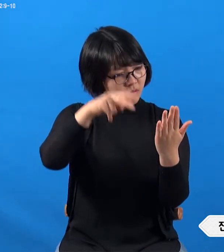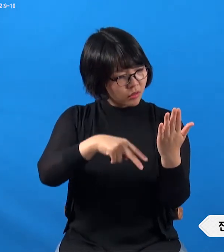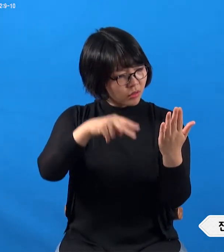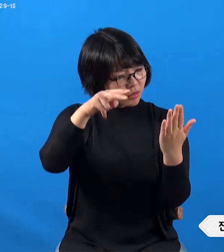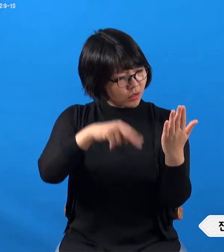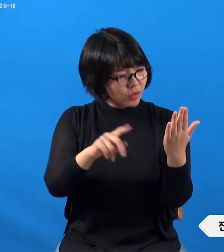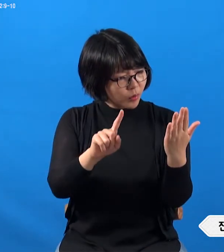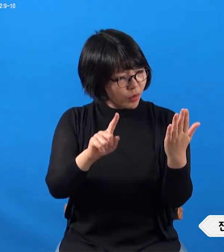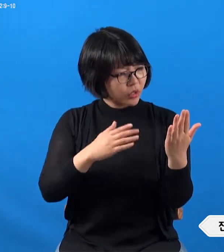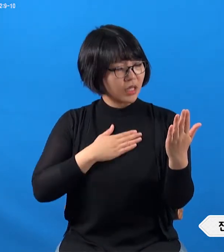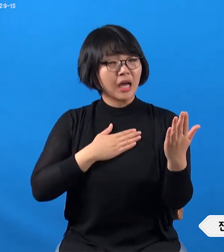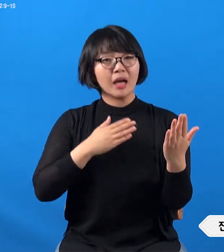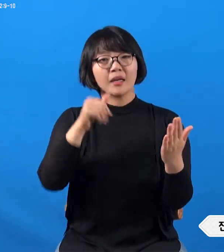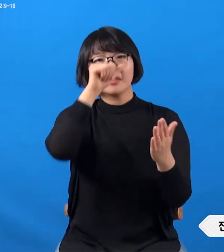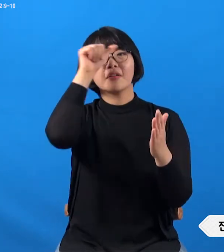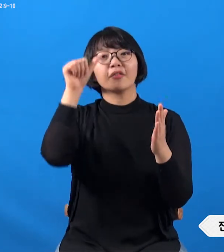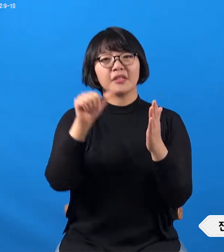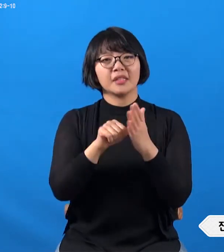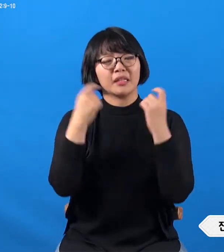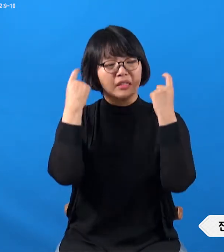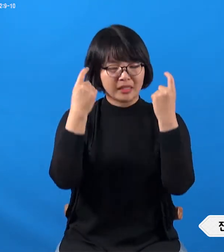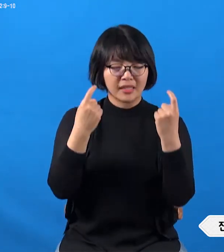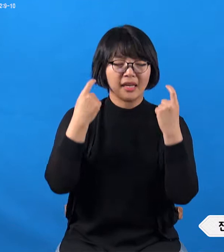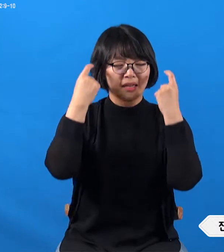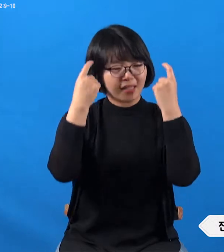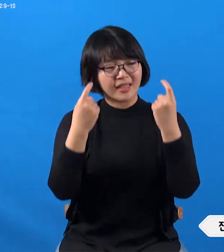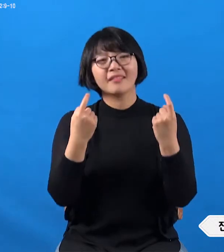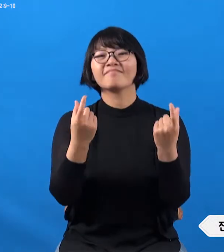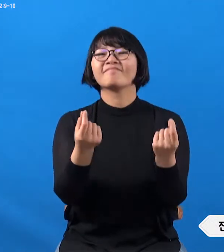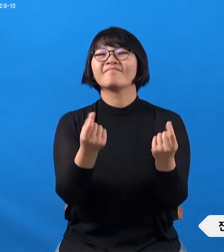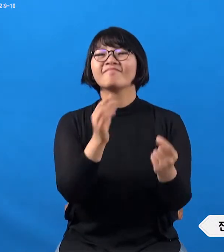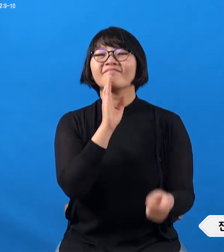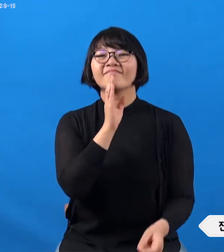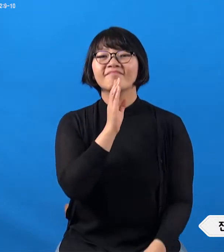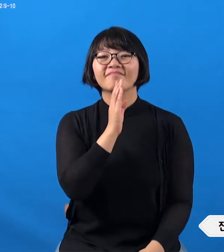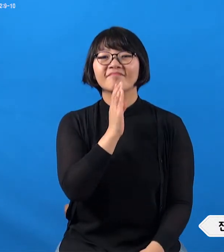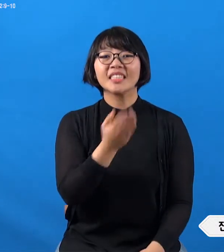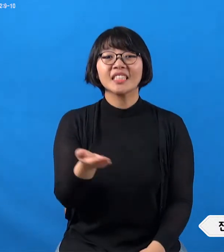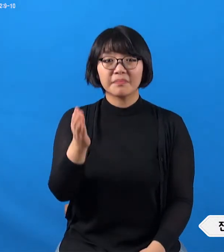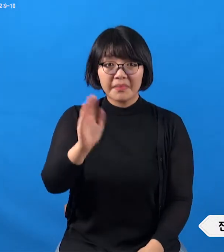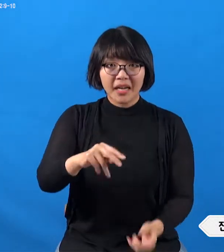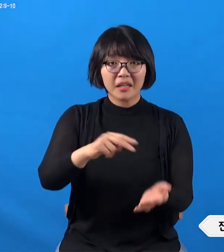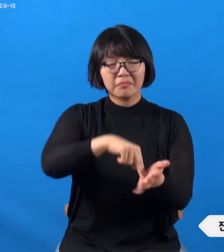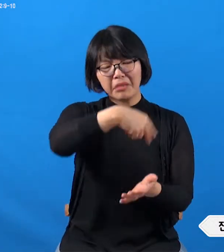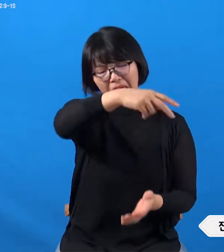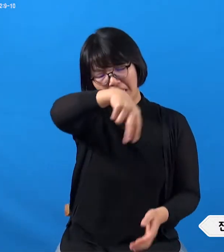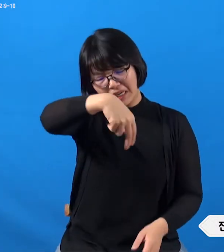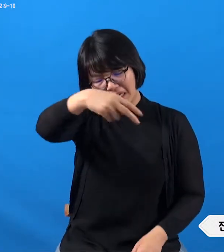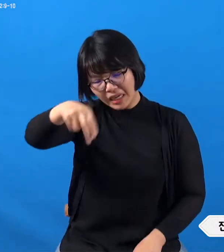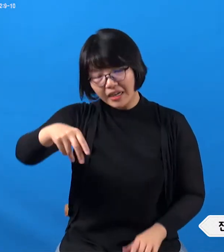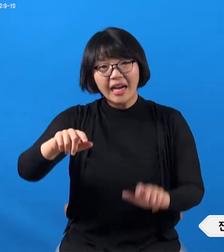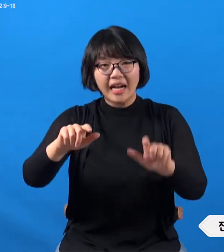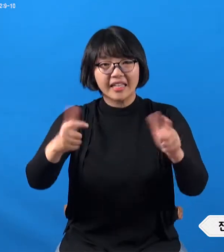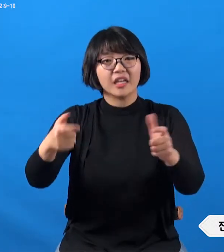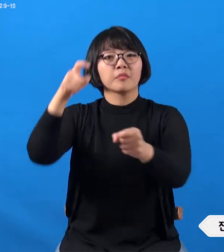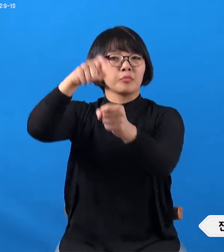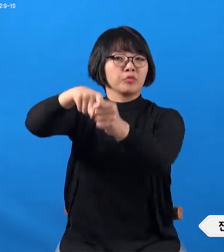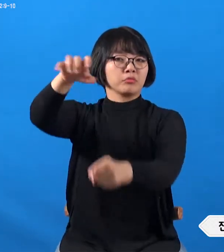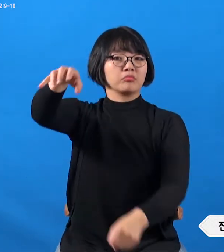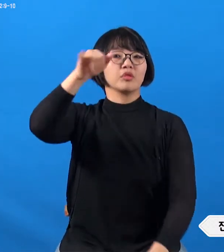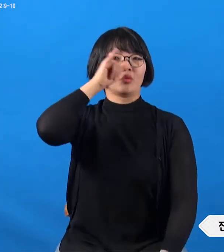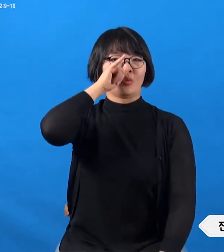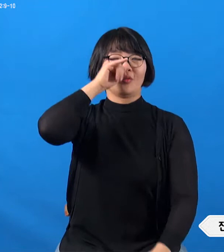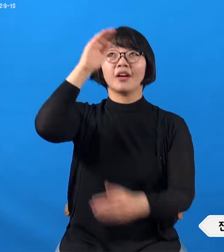삶의 인생의 나그네 같은 삶을 사는 우리를 향해 우리는 정처 없이 떠도는 나그네가 아니라